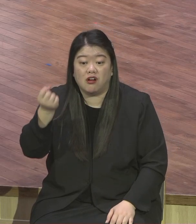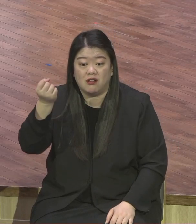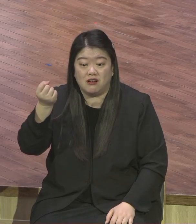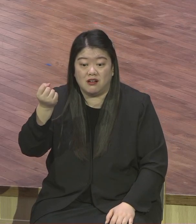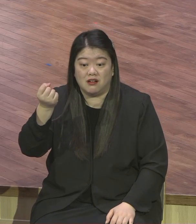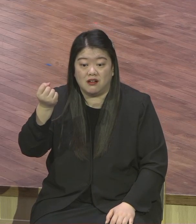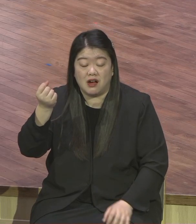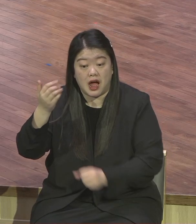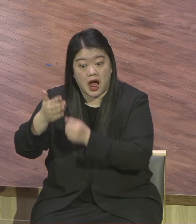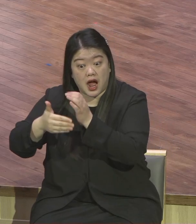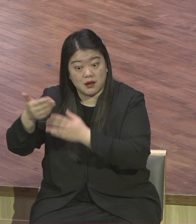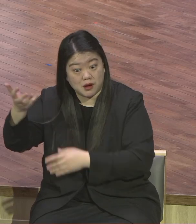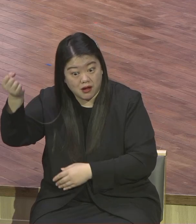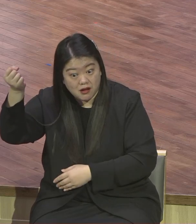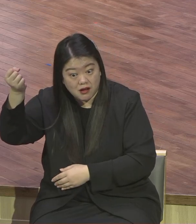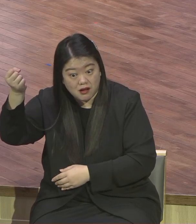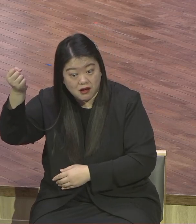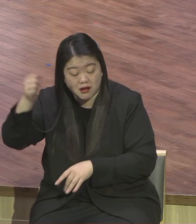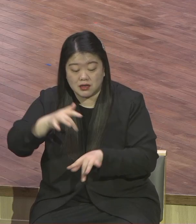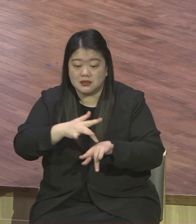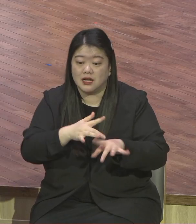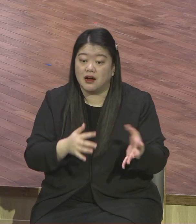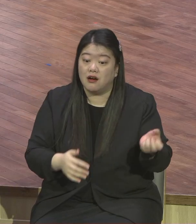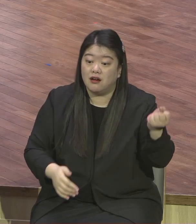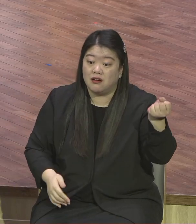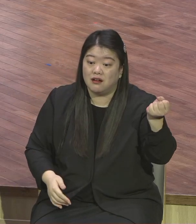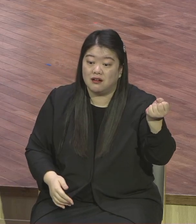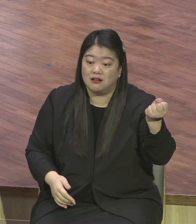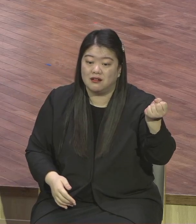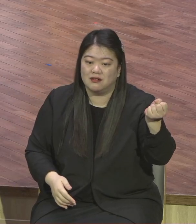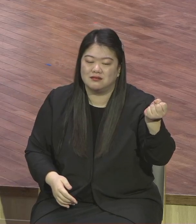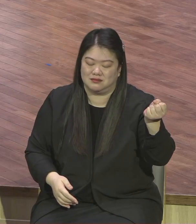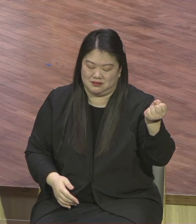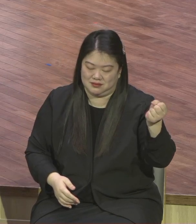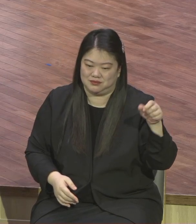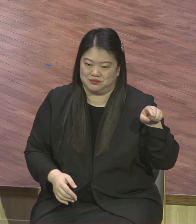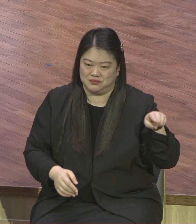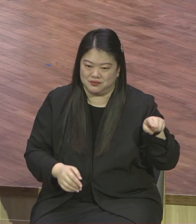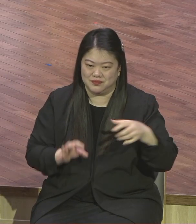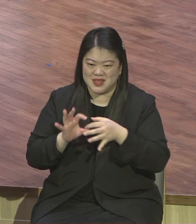계속해서 육체 일 눈에 보이는 것 가지고 유혹을 계속합니다.